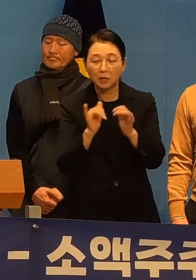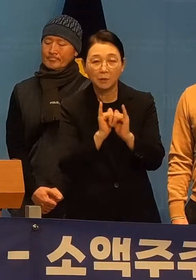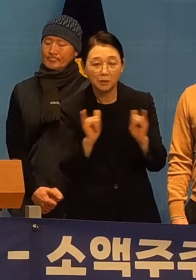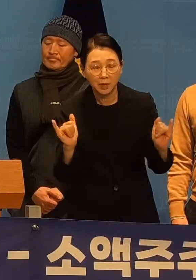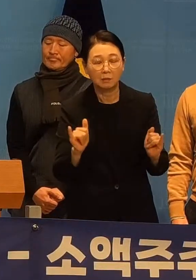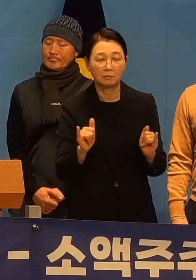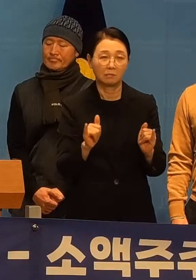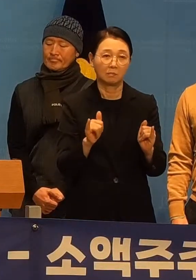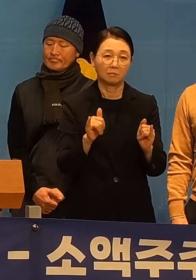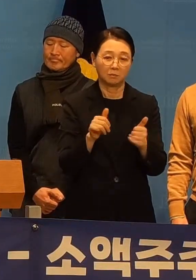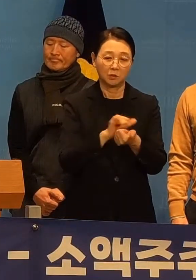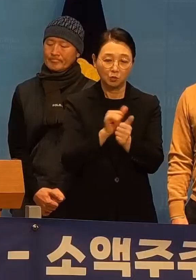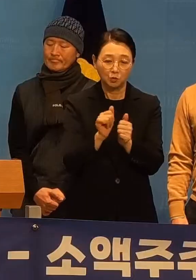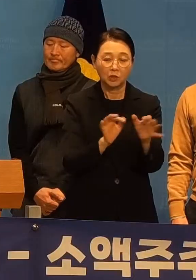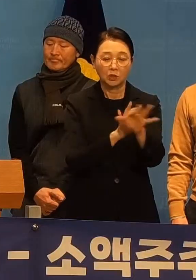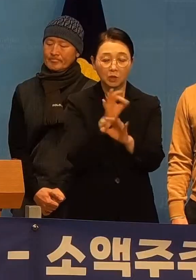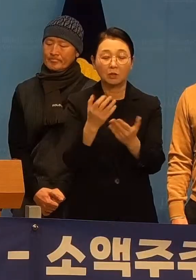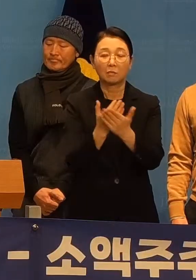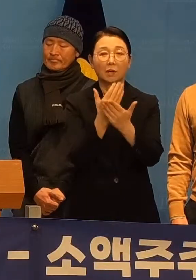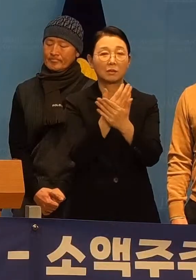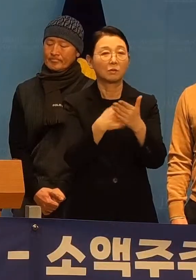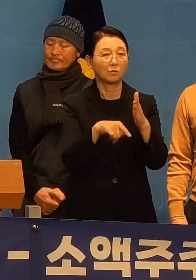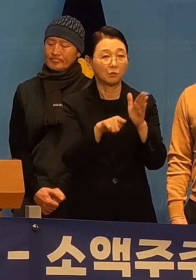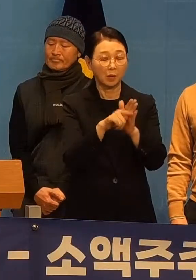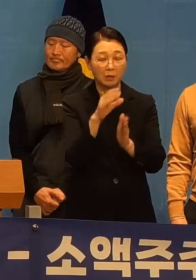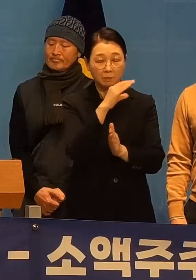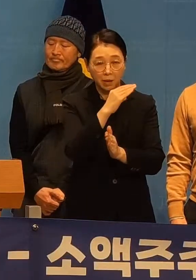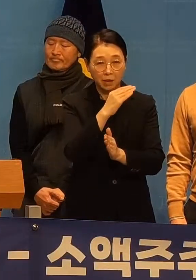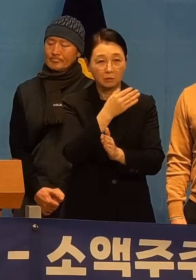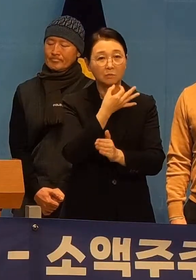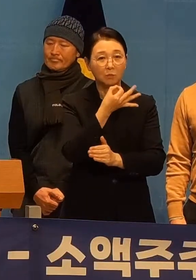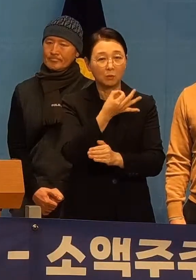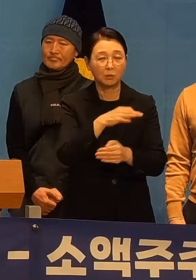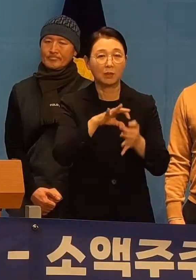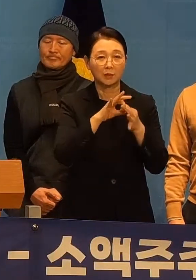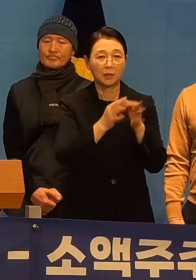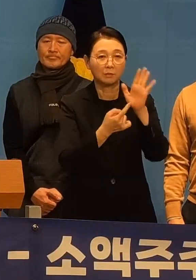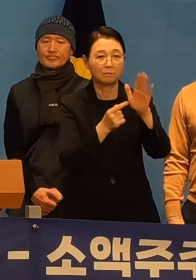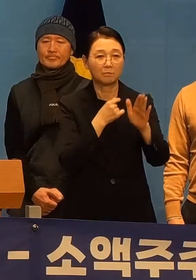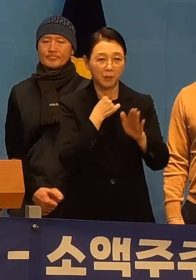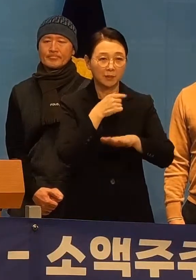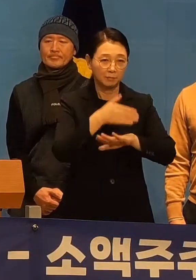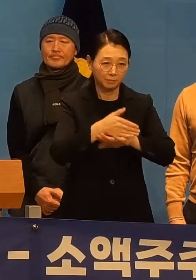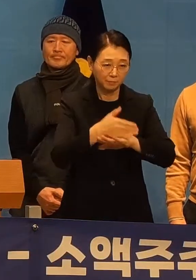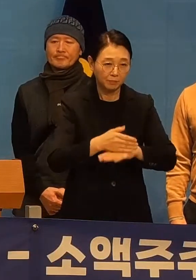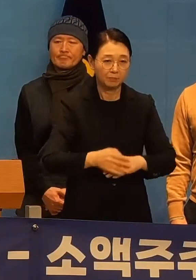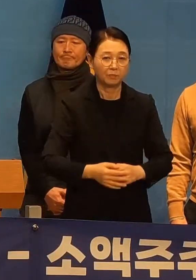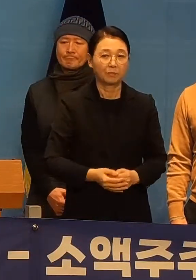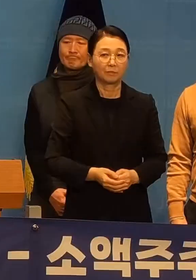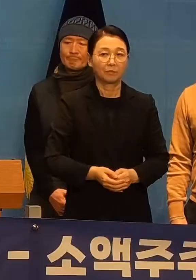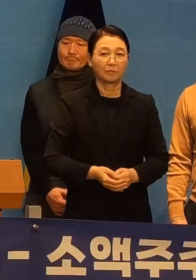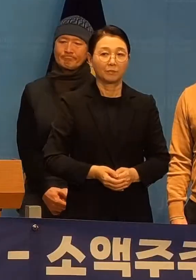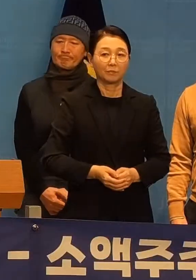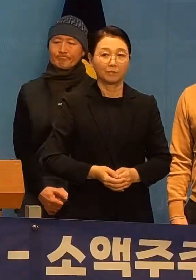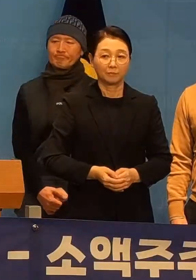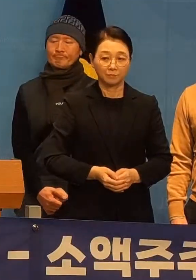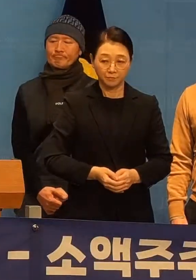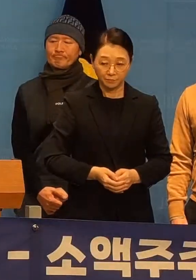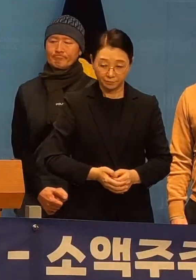자본시장 발전을 위해 건전한 목소리를 계속 내겠습니다. 감사합니다.